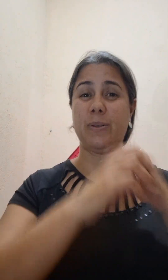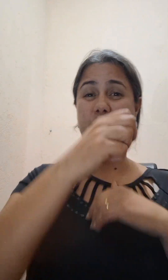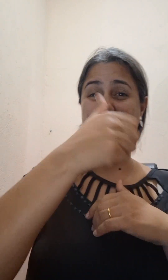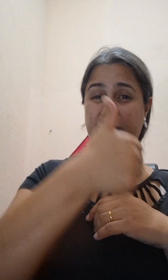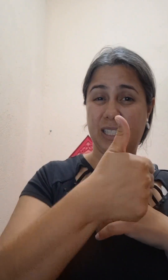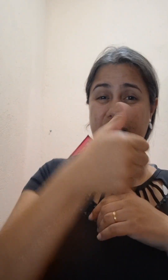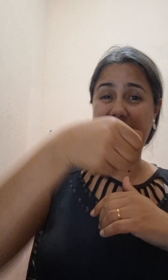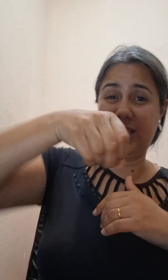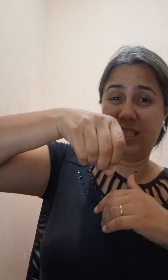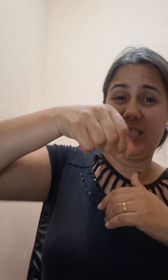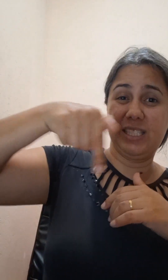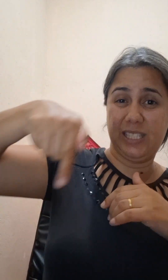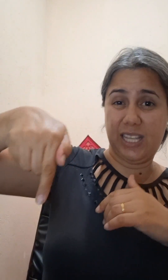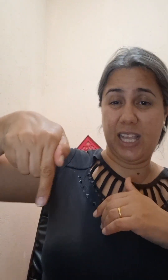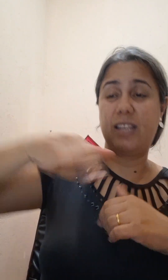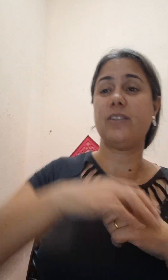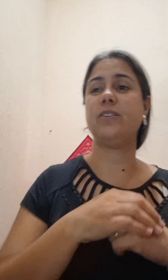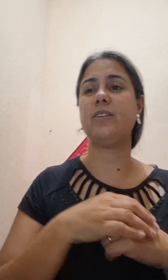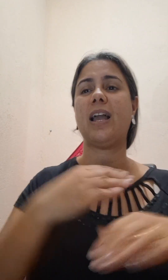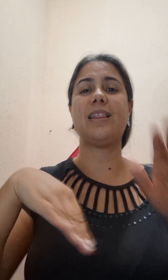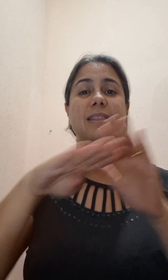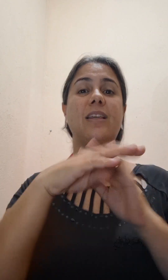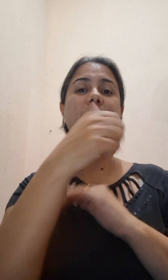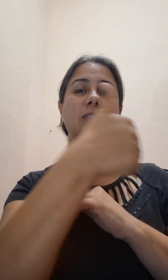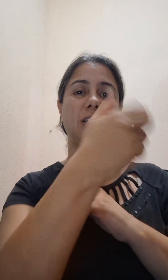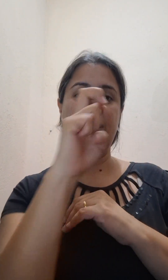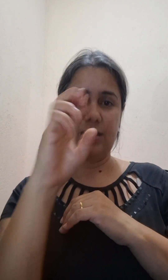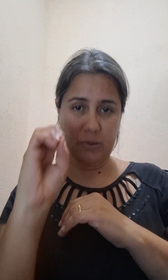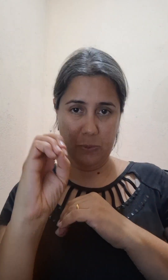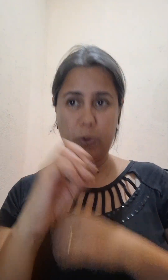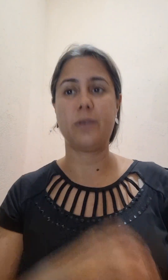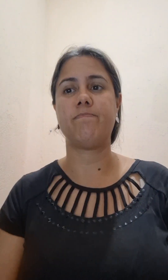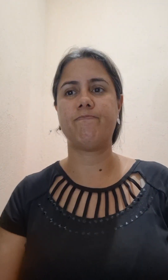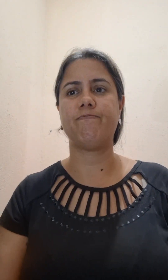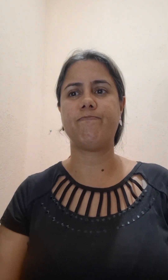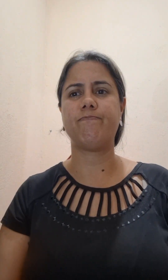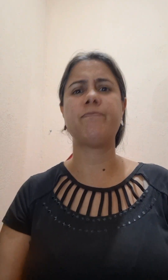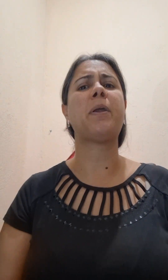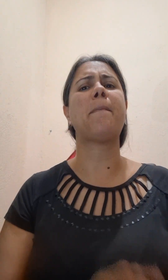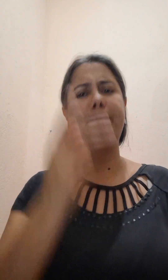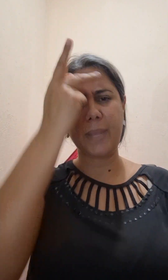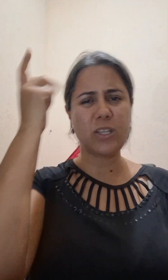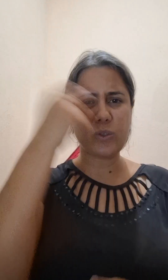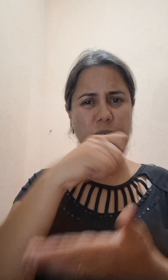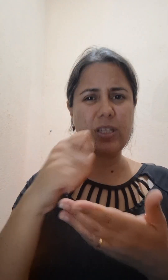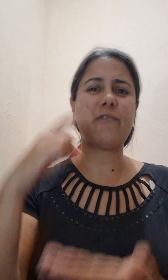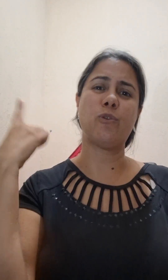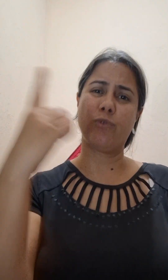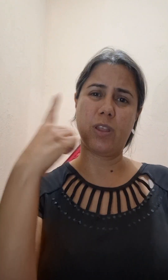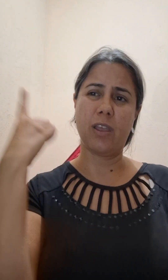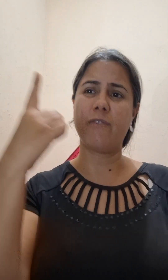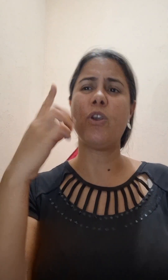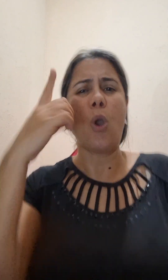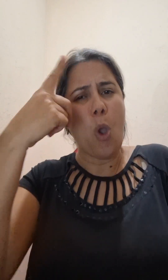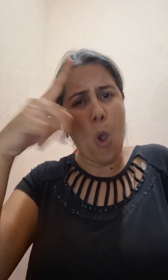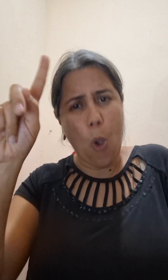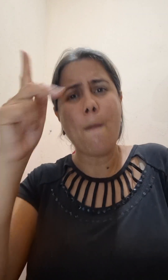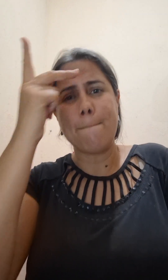E também o livro 5 de Salmo, para terminar. Ele vai do capítulo 107 até o capítulo